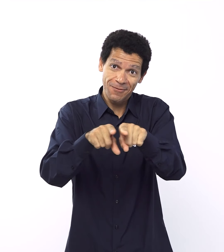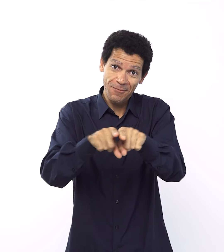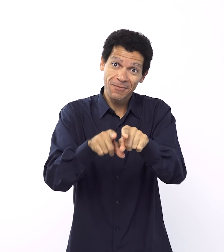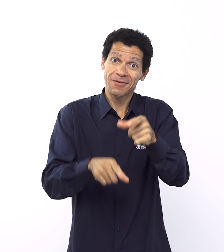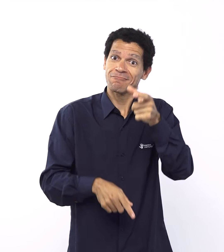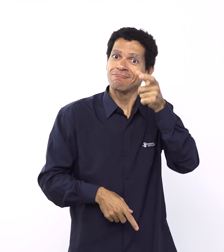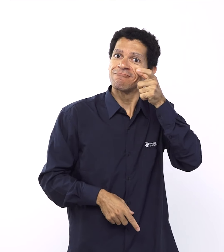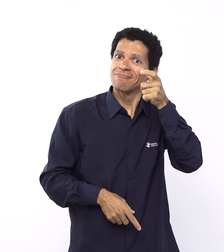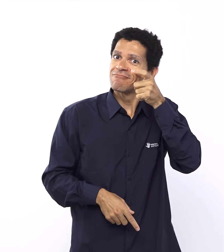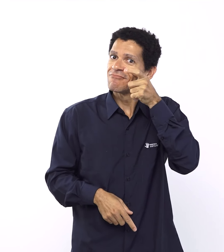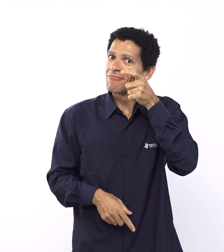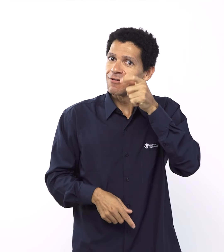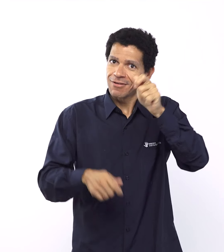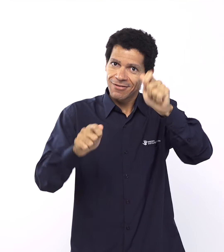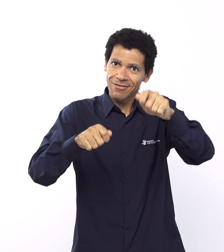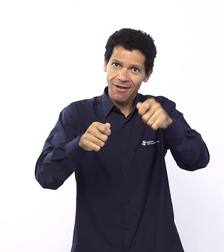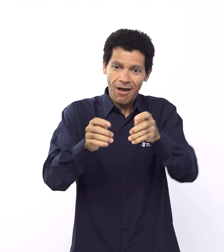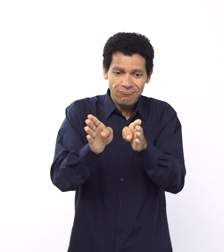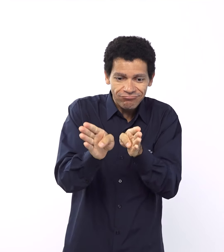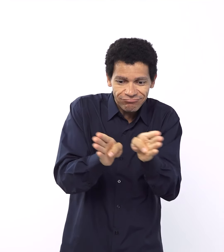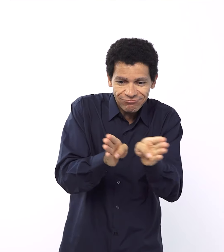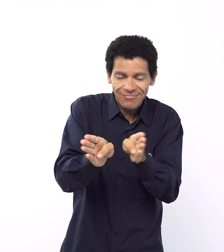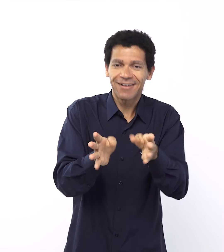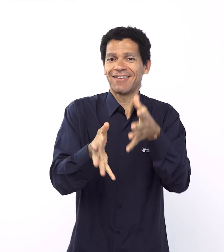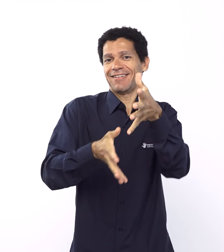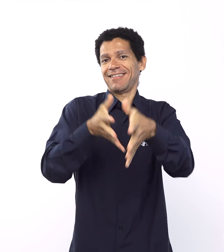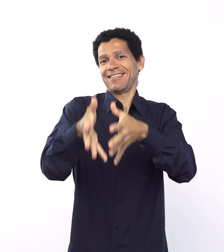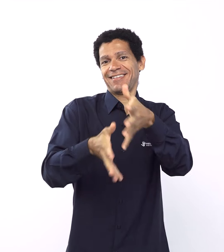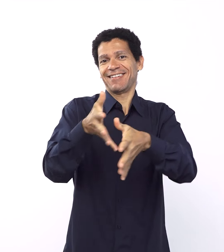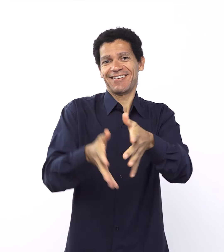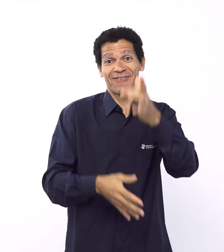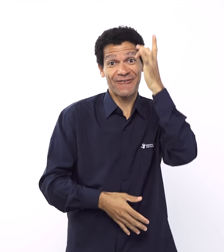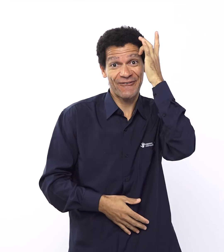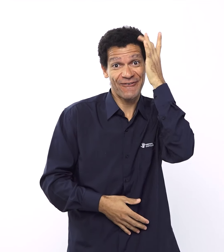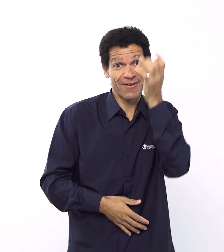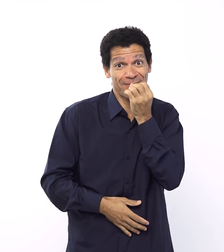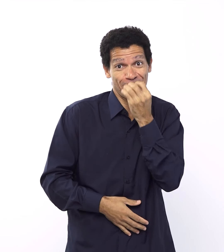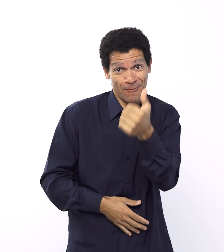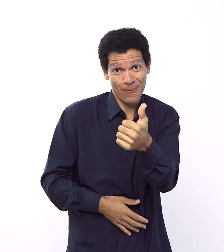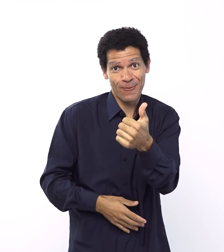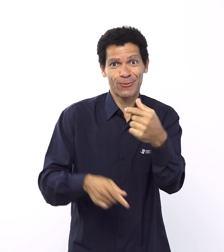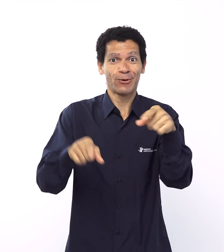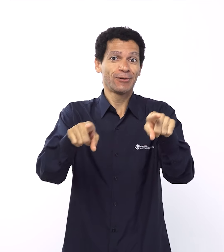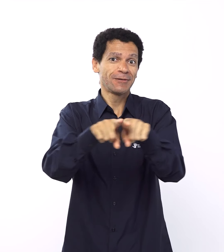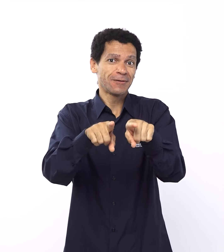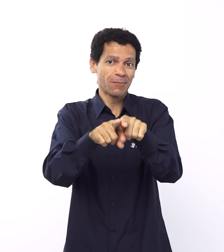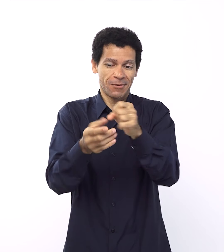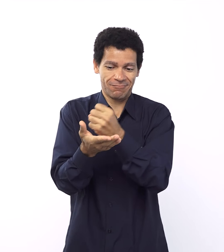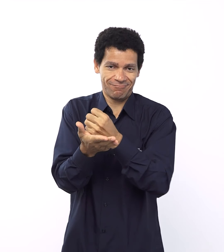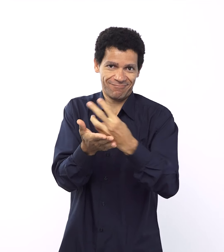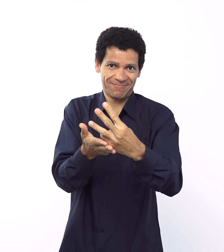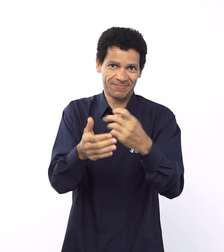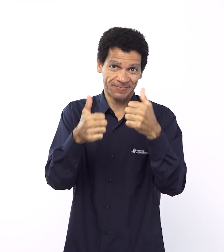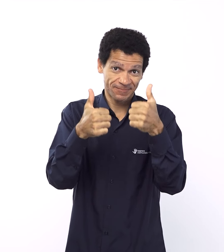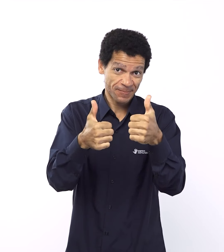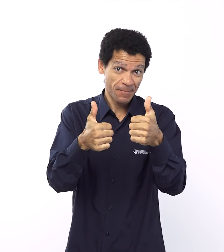em Libras e acessíveis também para você com a Escola Sabatina. Pessoal, antes da gente começar, vamos